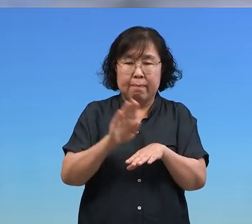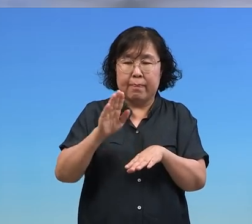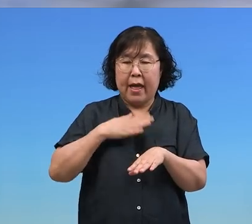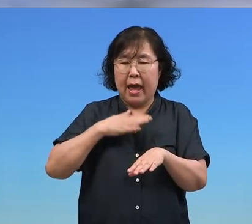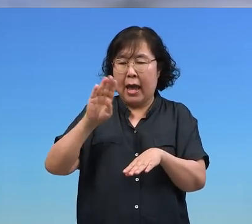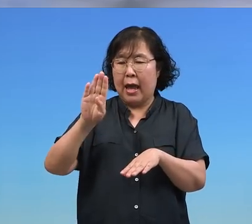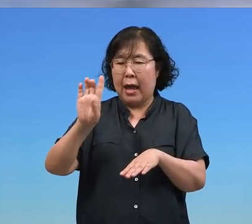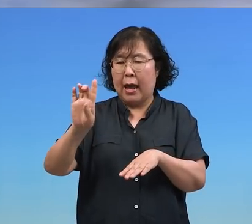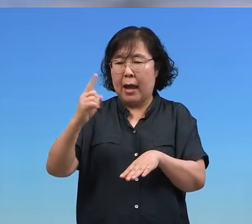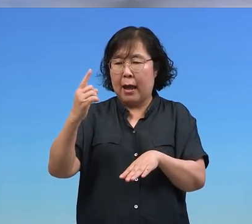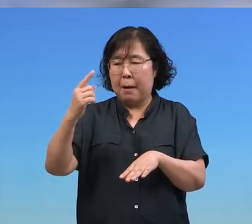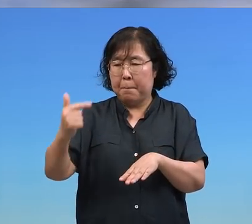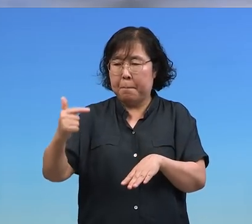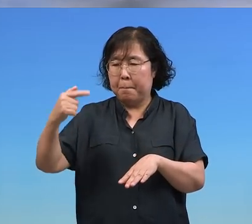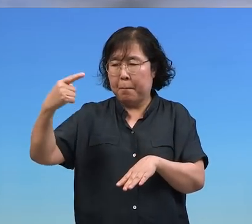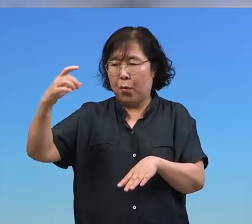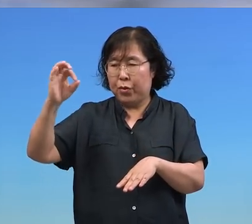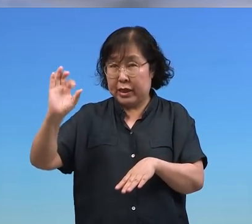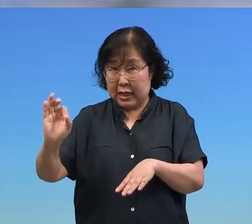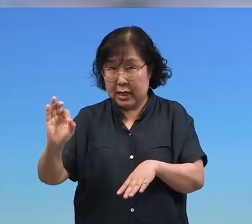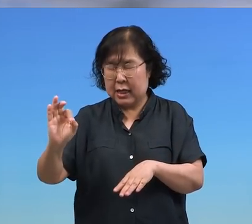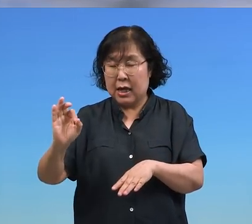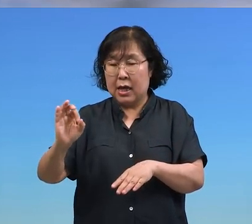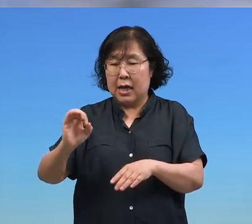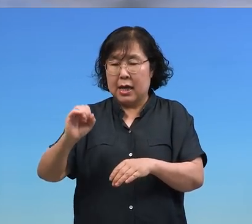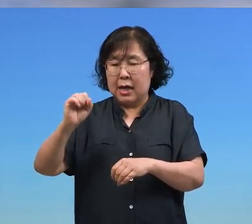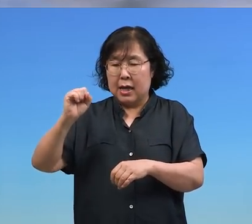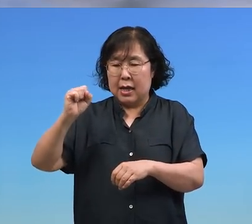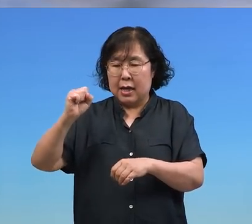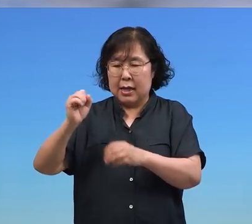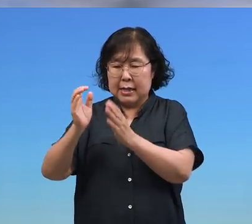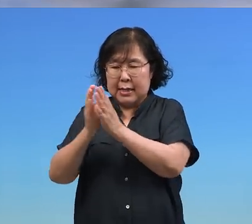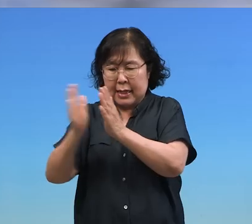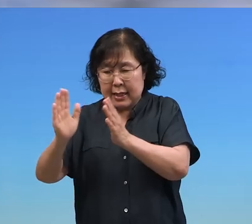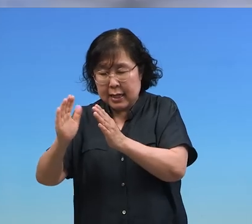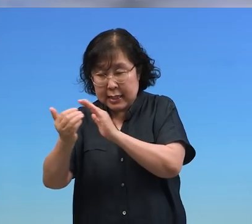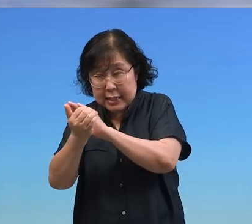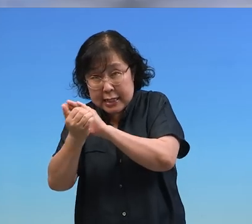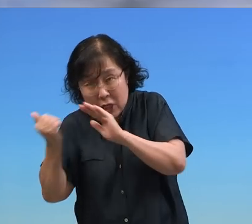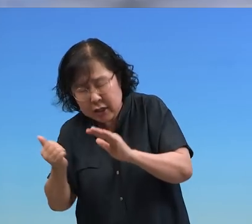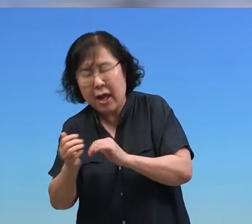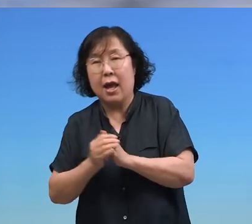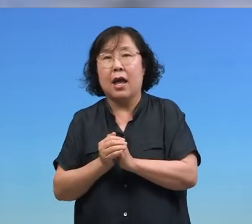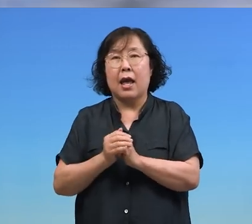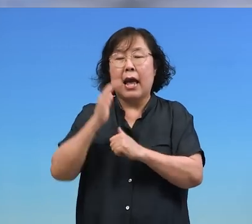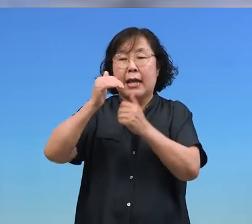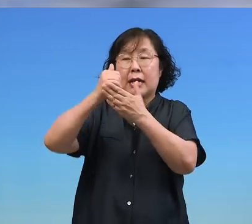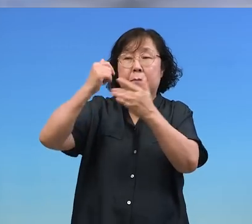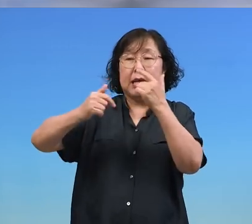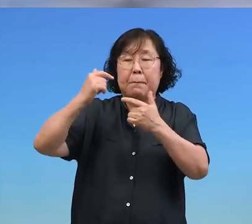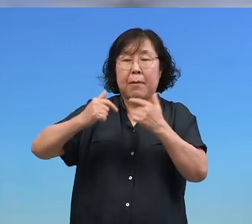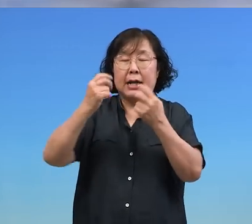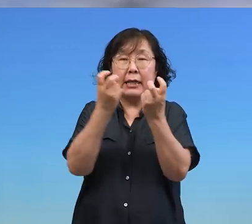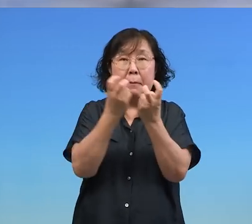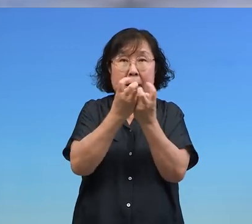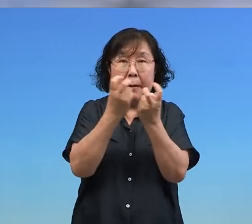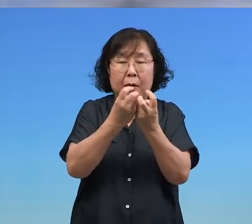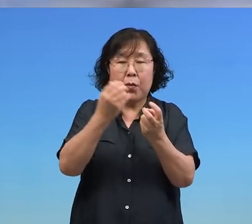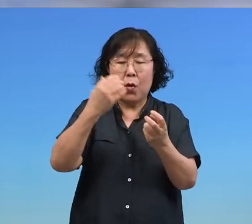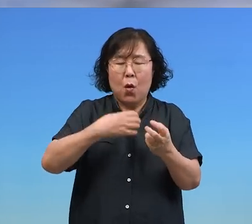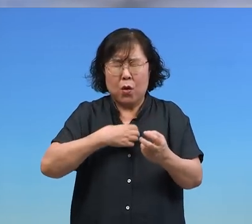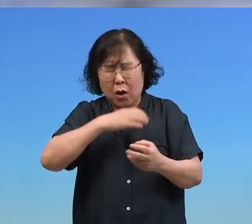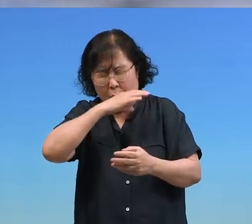전에 하나님이 기뻐하시는 쪽으로 가자는 거예요 그러면 어떡해요? 손흥민 선수까지는 아니라도요